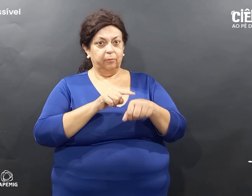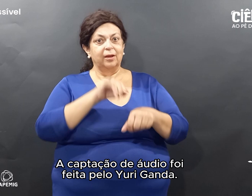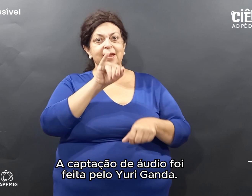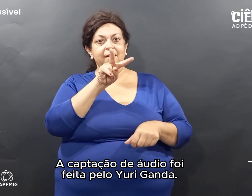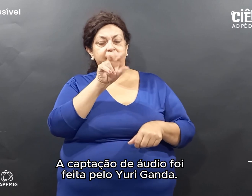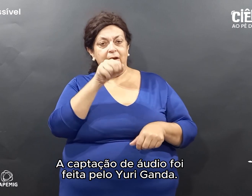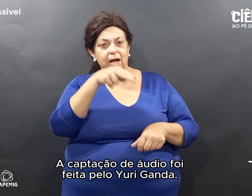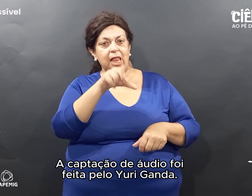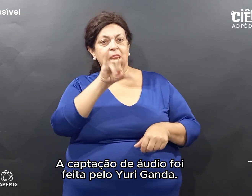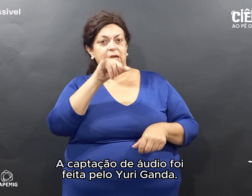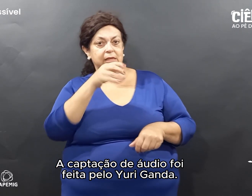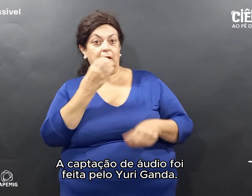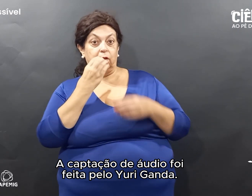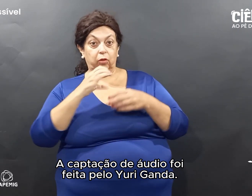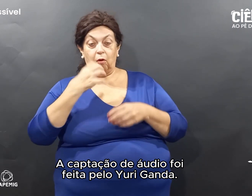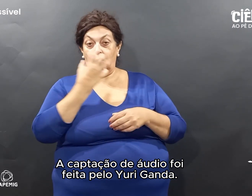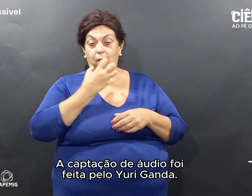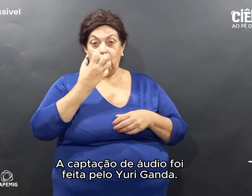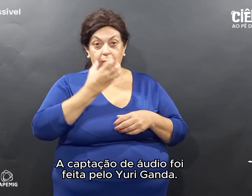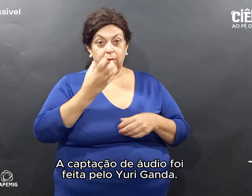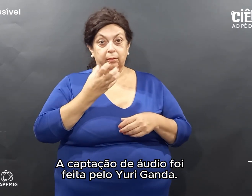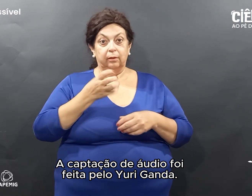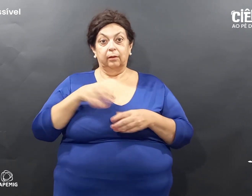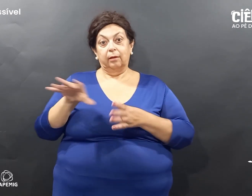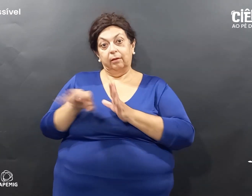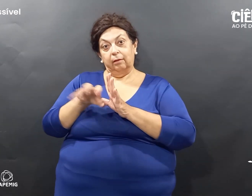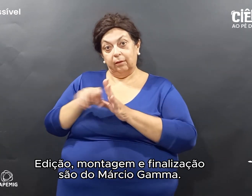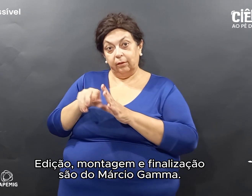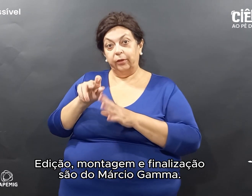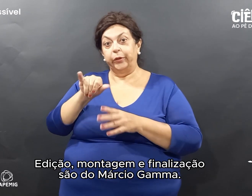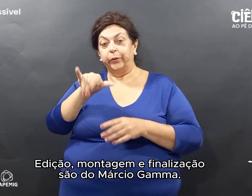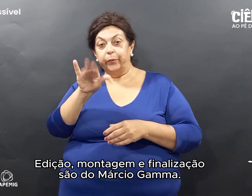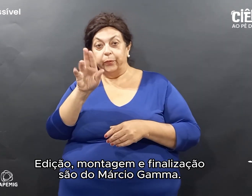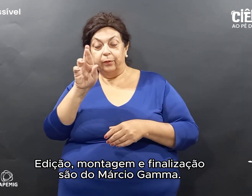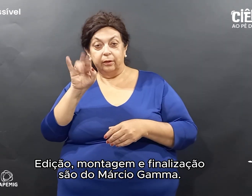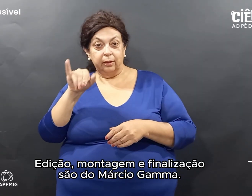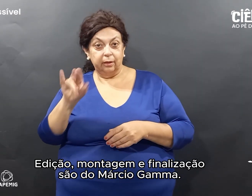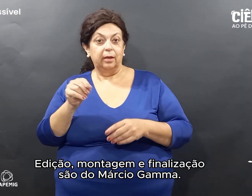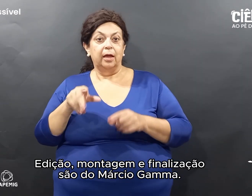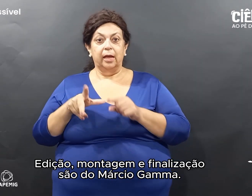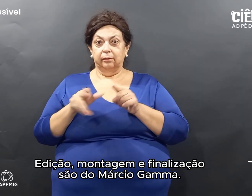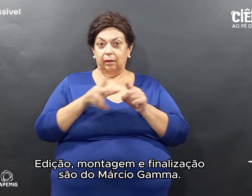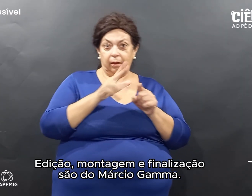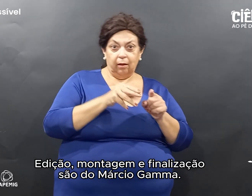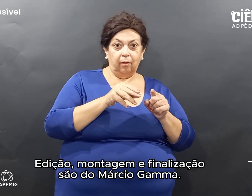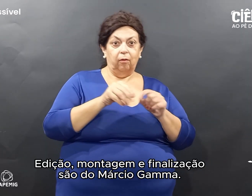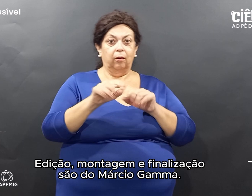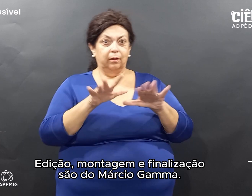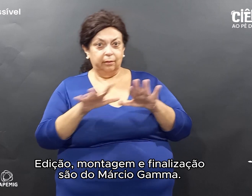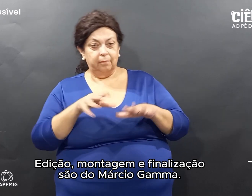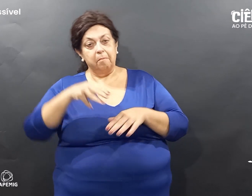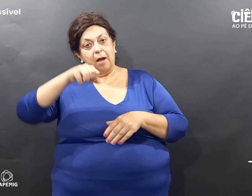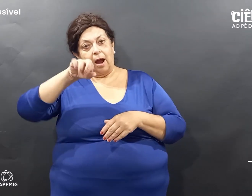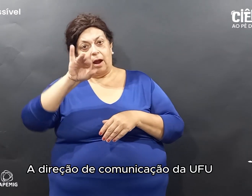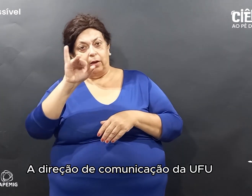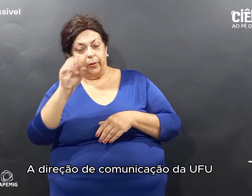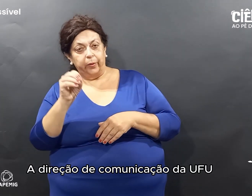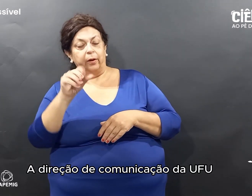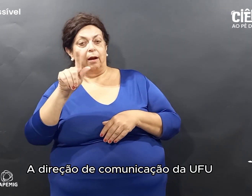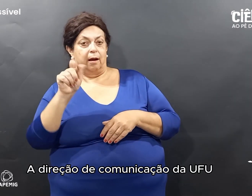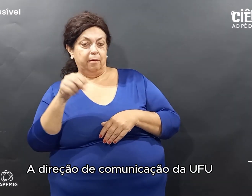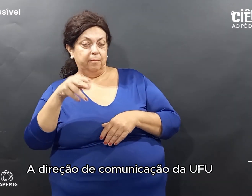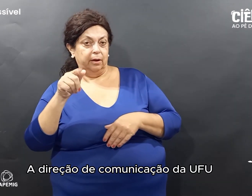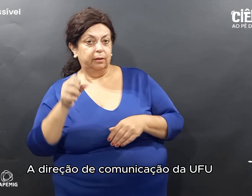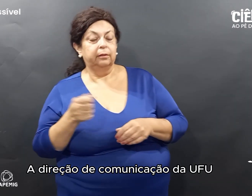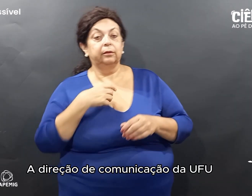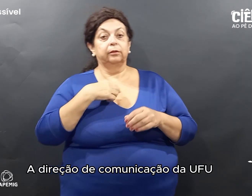Lins. A captação de áudio foi feita pelo Yuri Ganda. Edição, montagem e finalização são do Márcio Gama. A